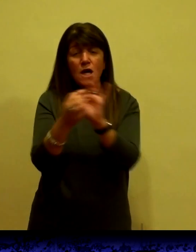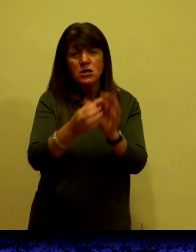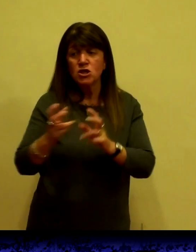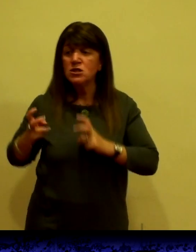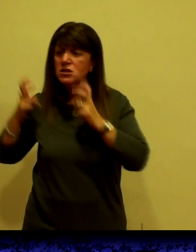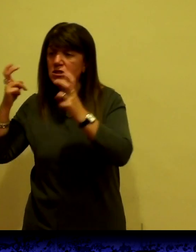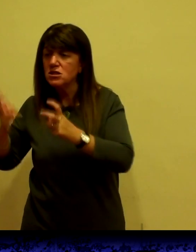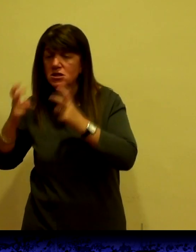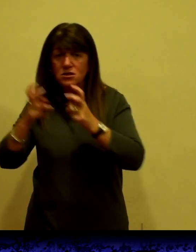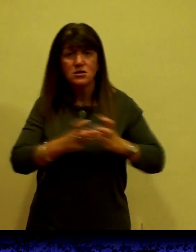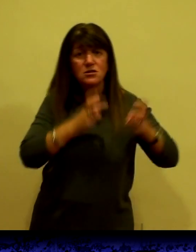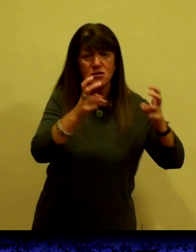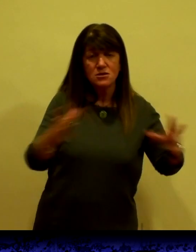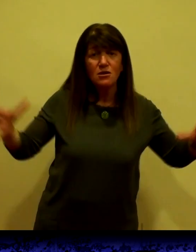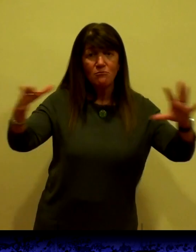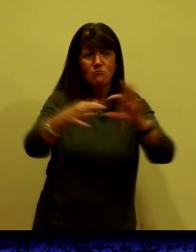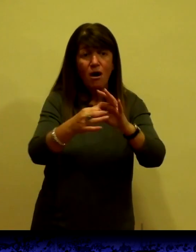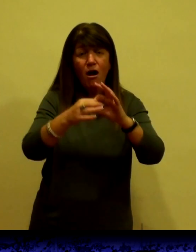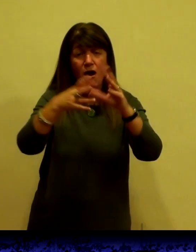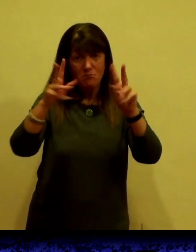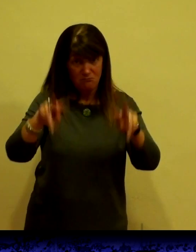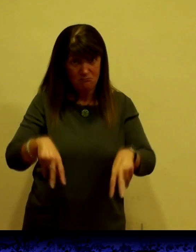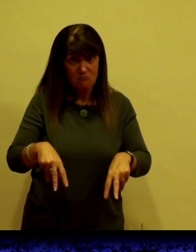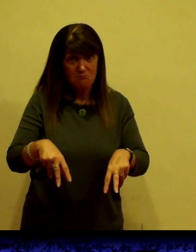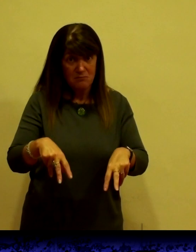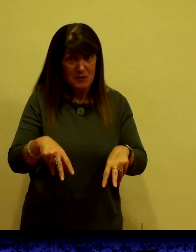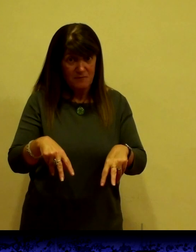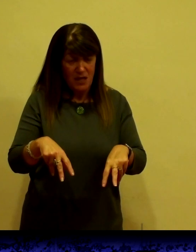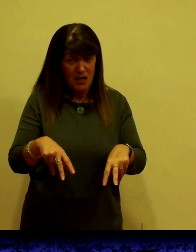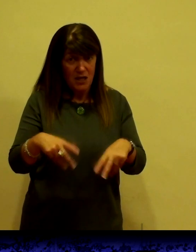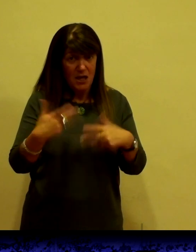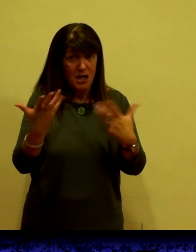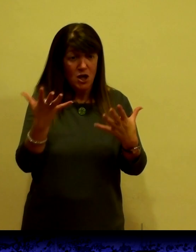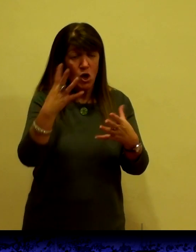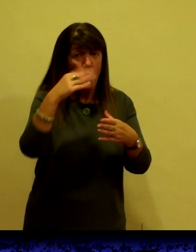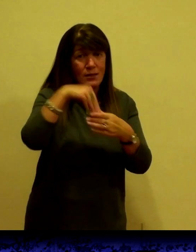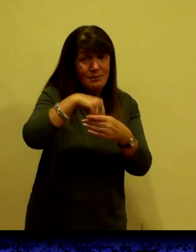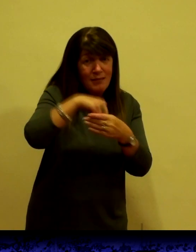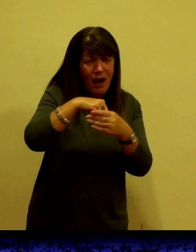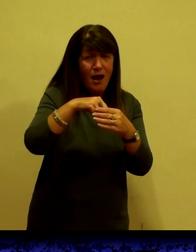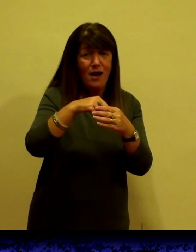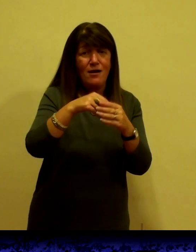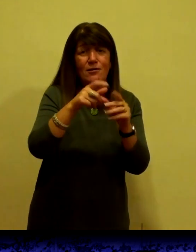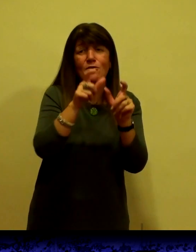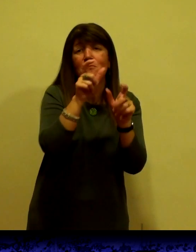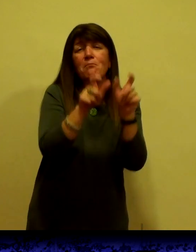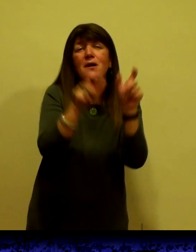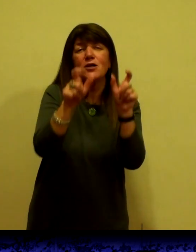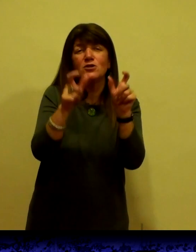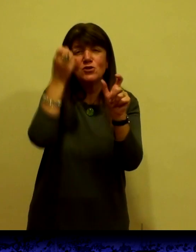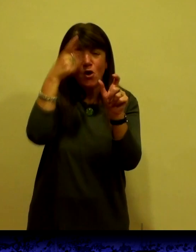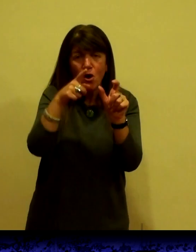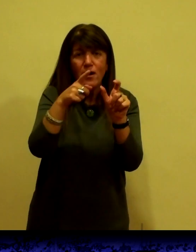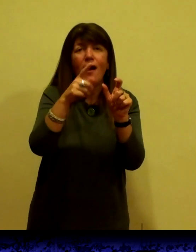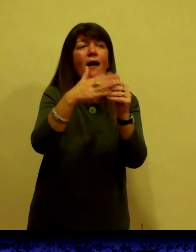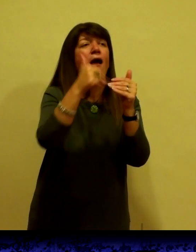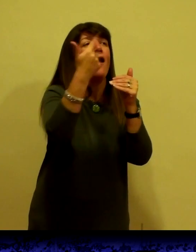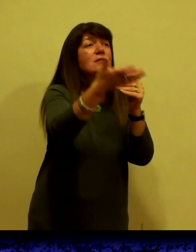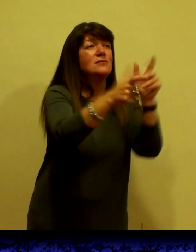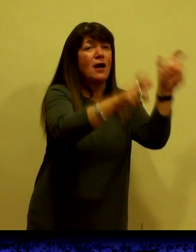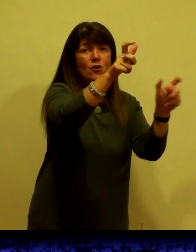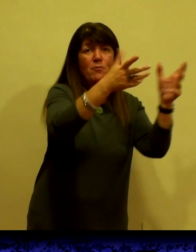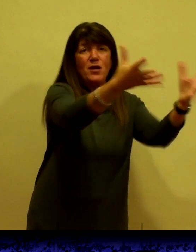qualcosa all'esterno veramente e anche all'interno poi delle persone che hanno partecipato. Ecco,